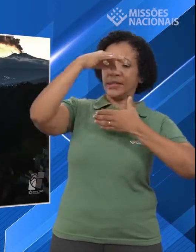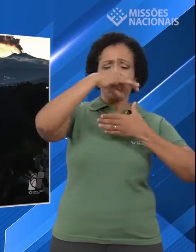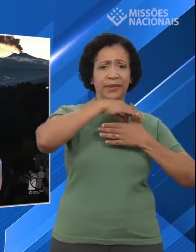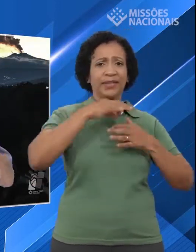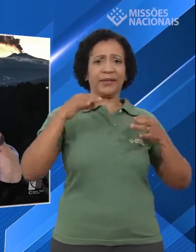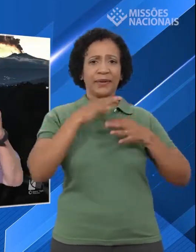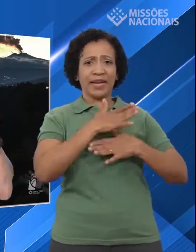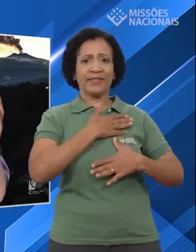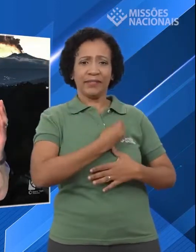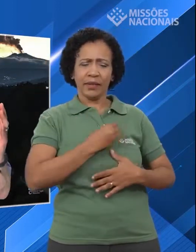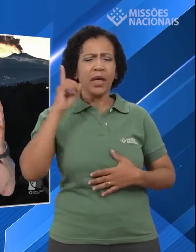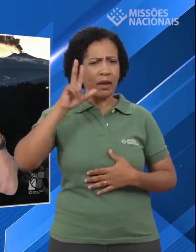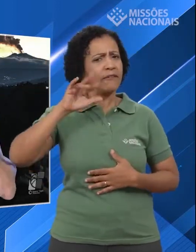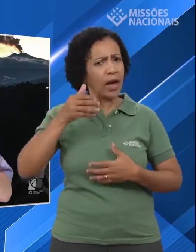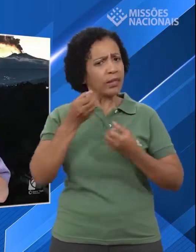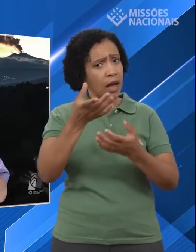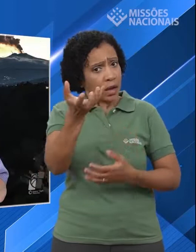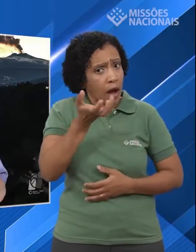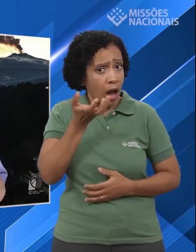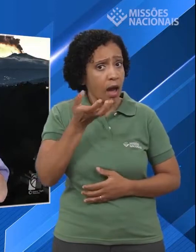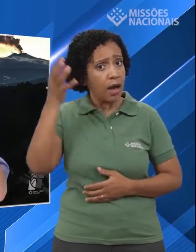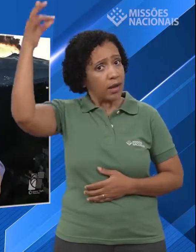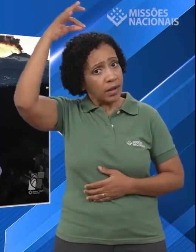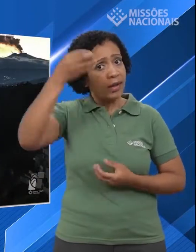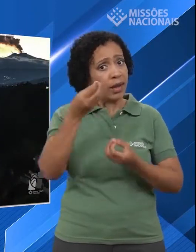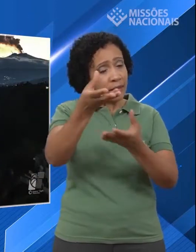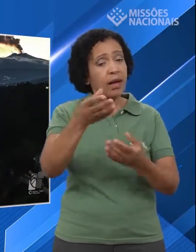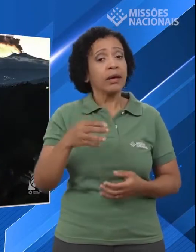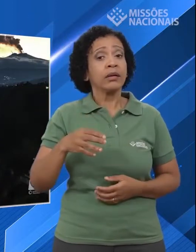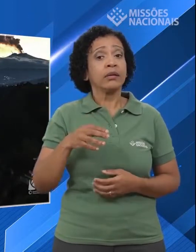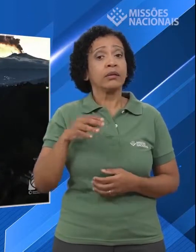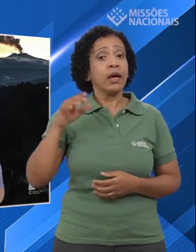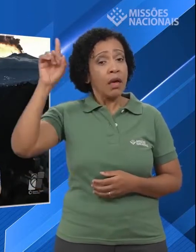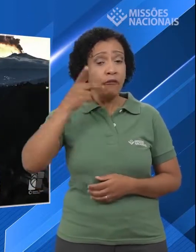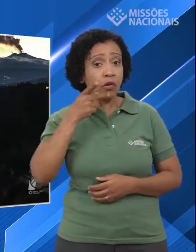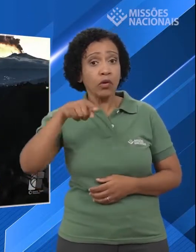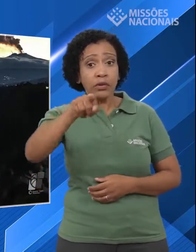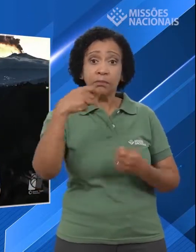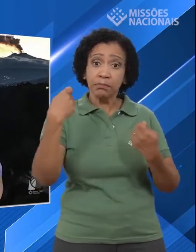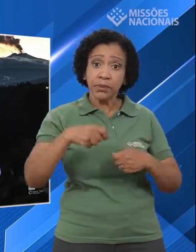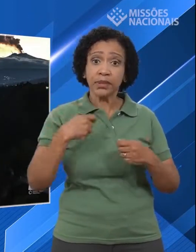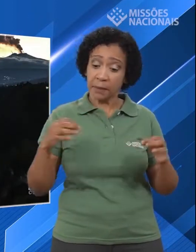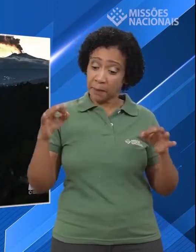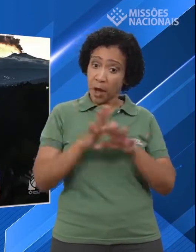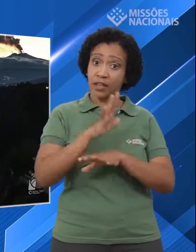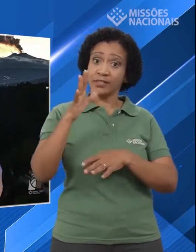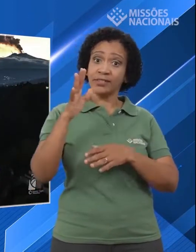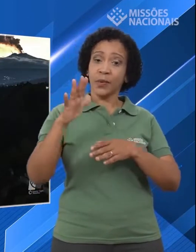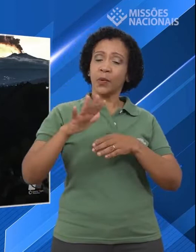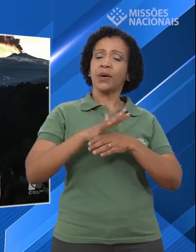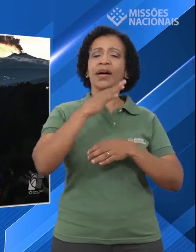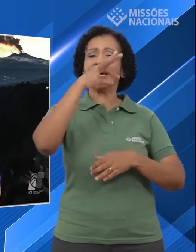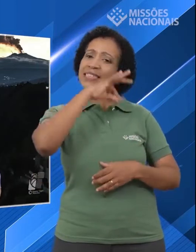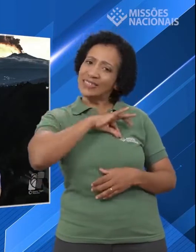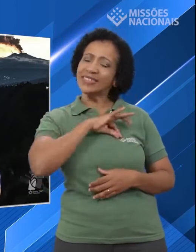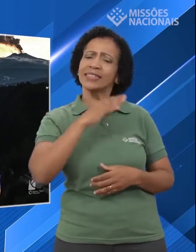e depois pedimos nos enche com o teu espírito de deus e ele vai te encher ele quer te encher ele diz